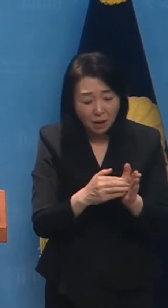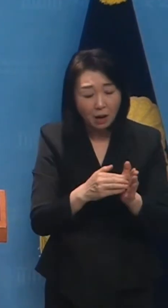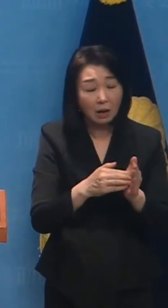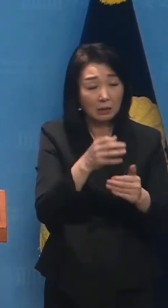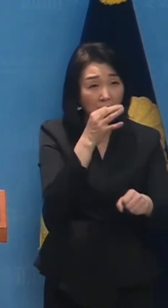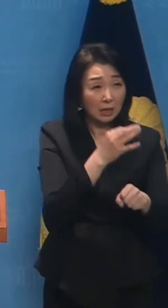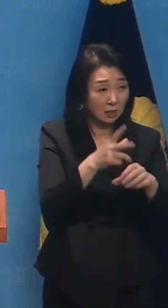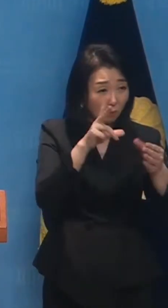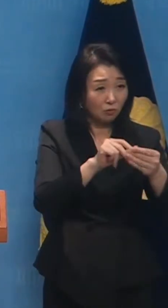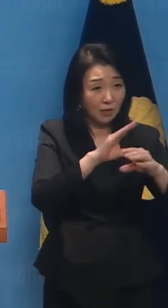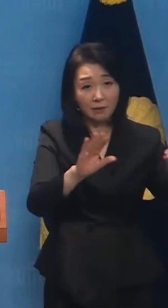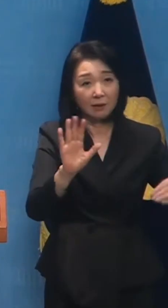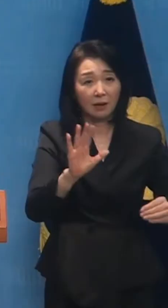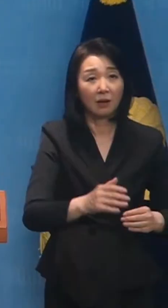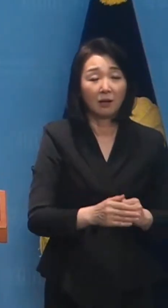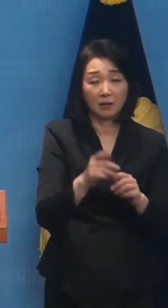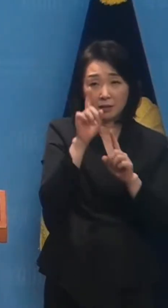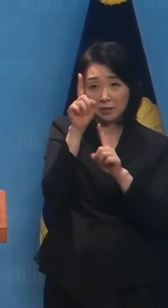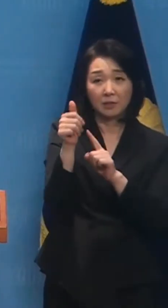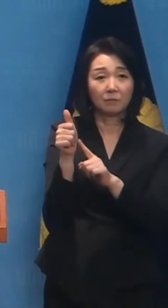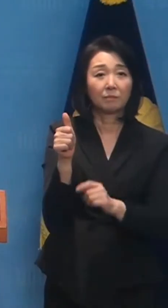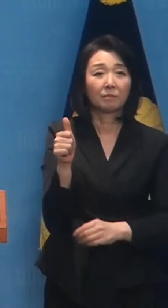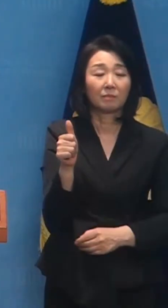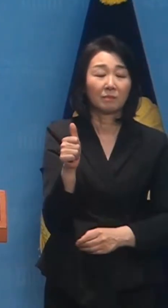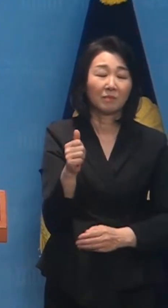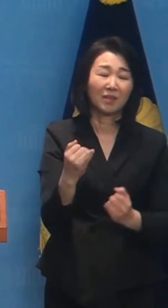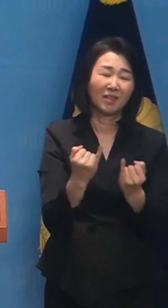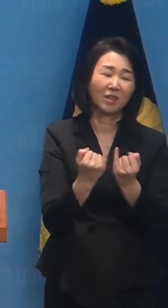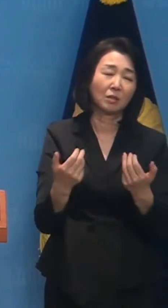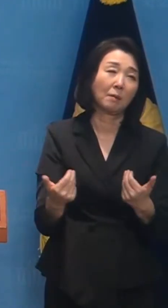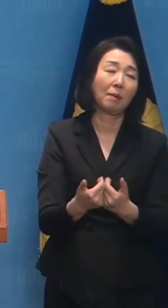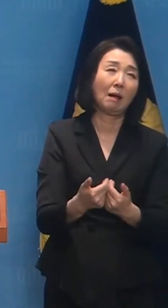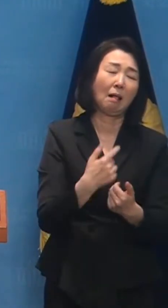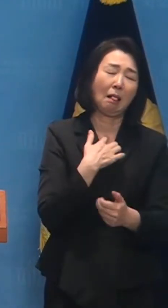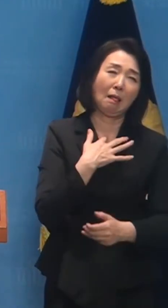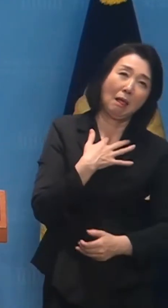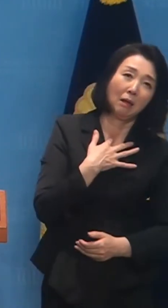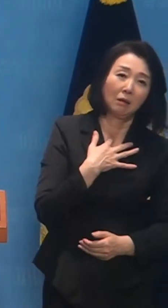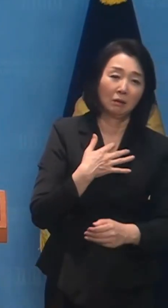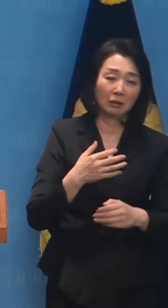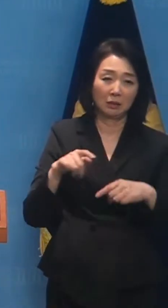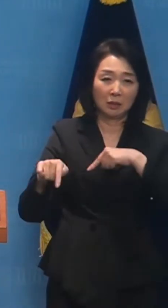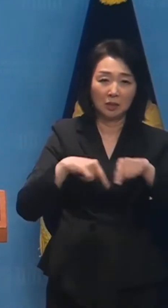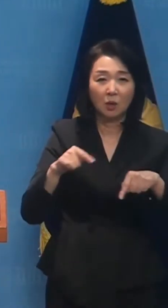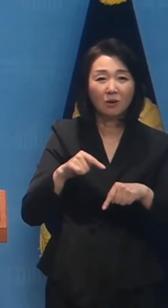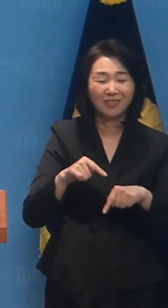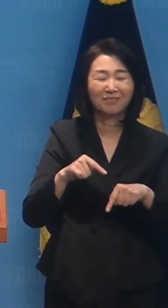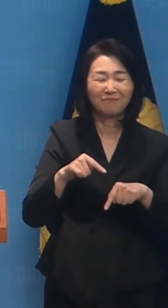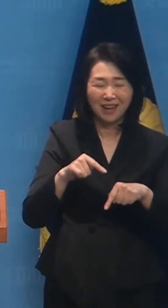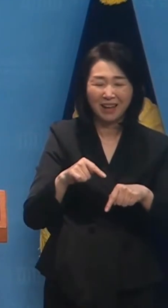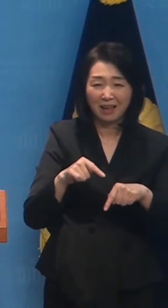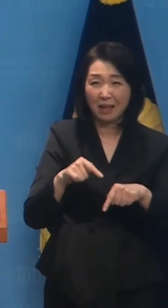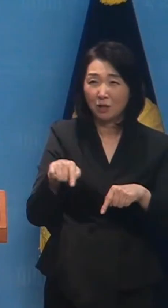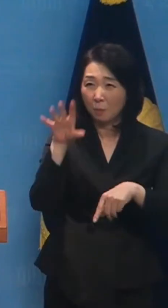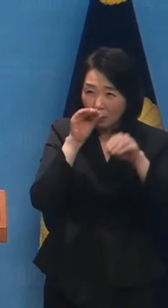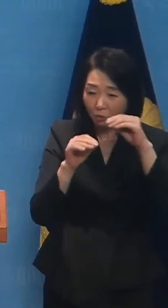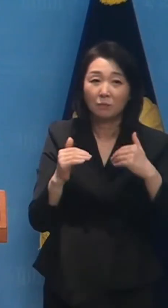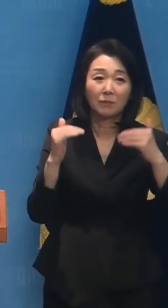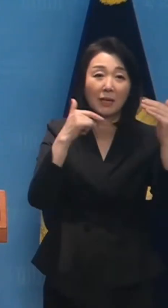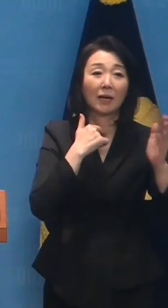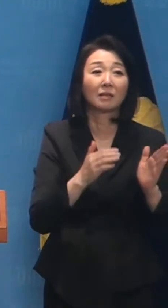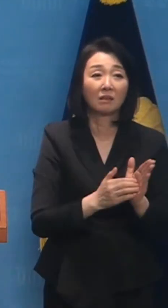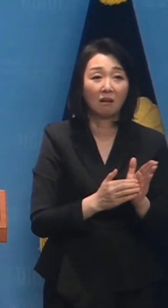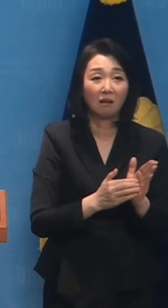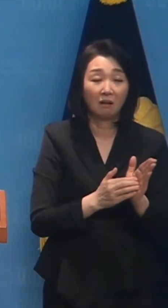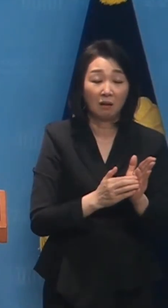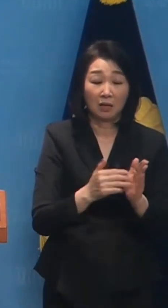문제가 아닙니다. 이준석 후보는 반여성주의 혐오 정치를 자양분 삼아 성장한 후보입니다. 좀 더